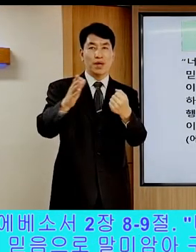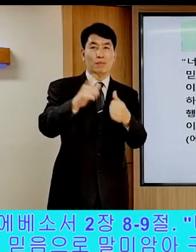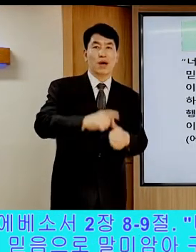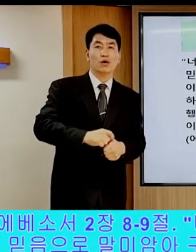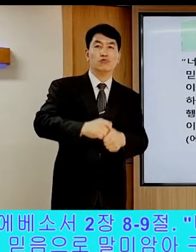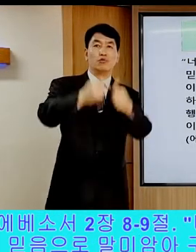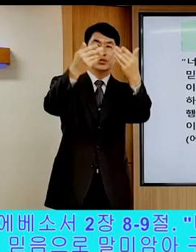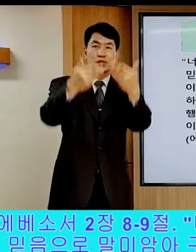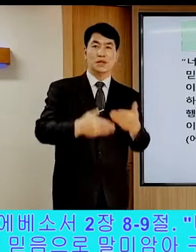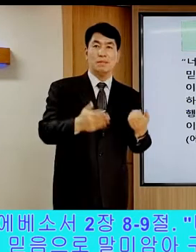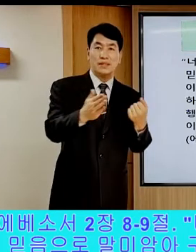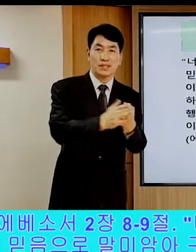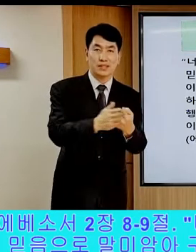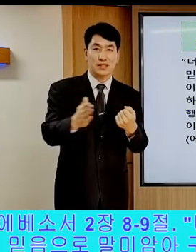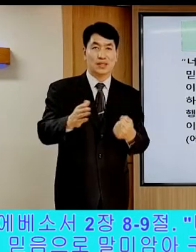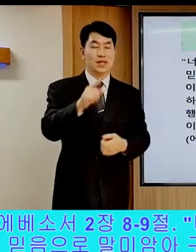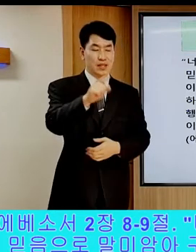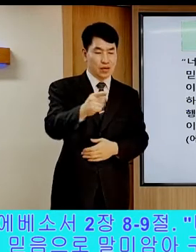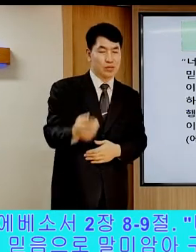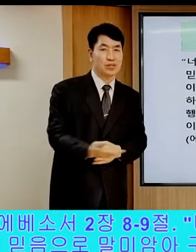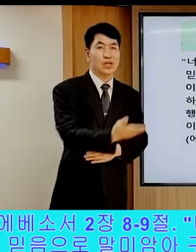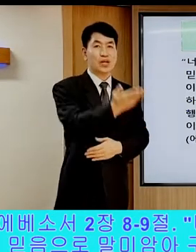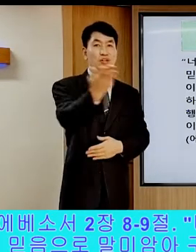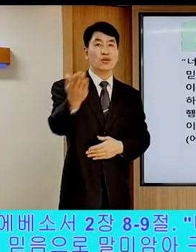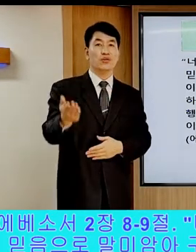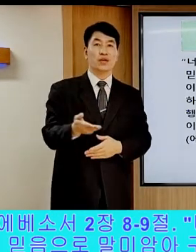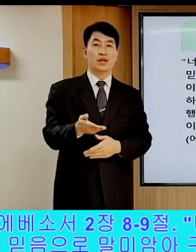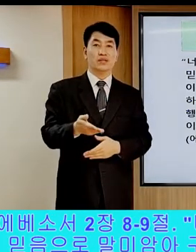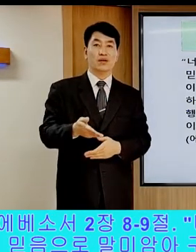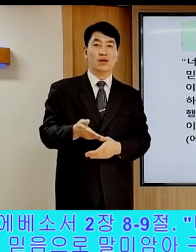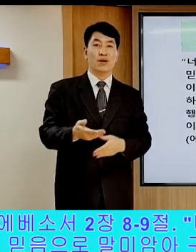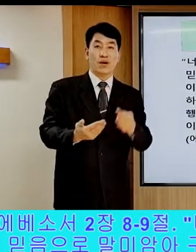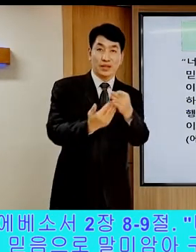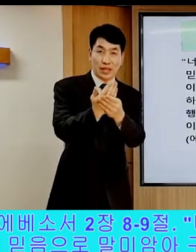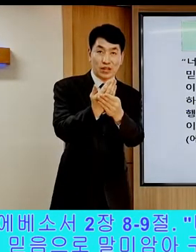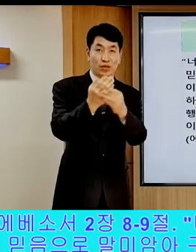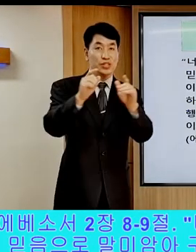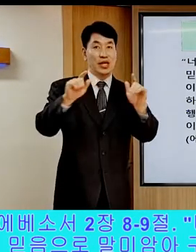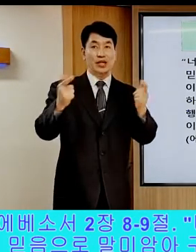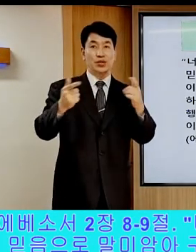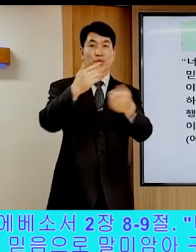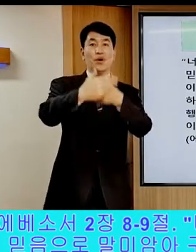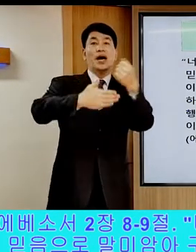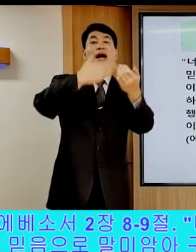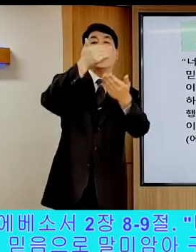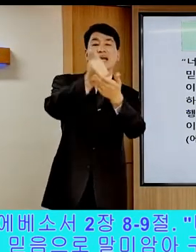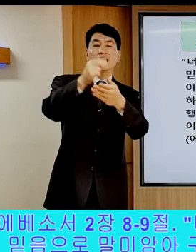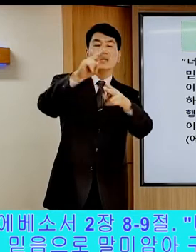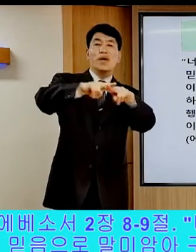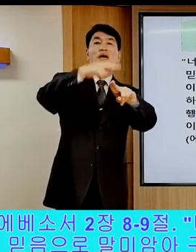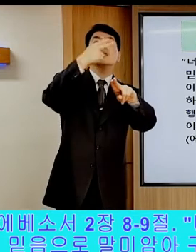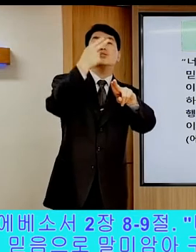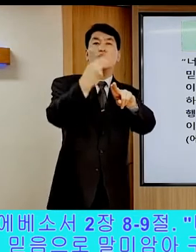말미암아 구원을 받았으니 이것은 너희에게서 난 것이 아니요 하나님의